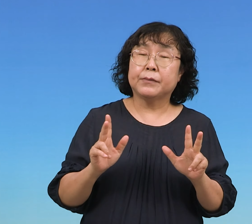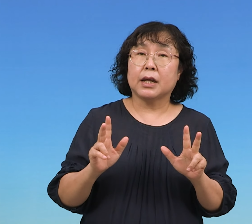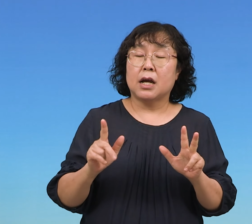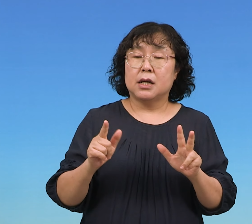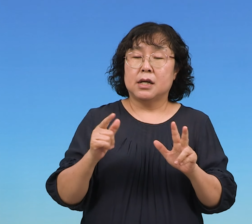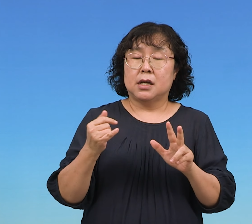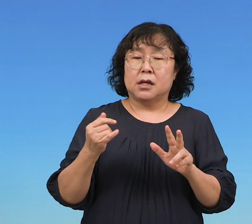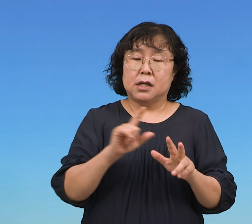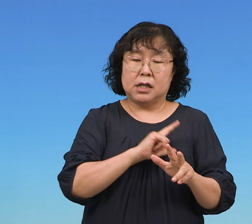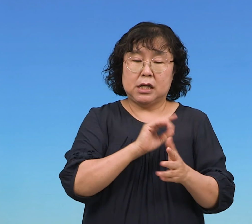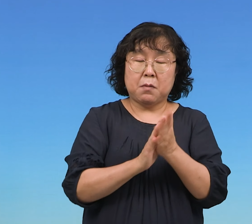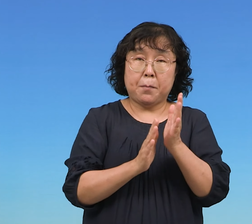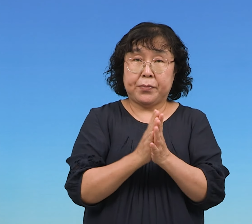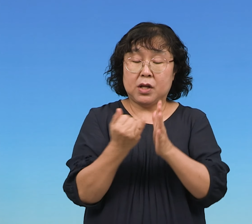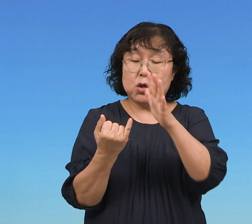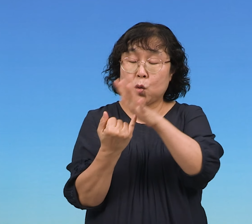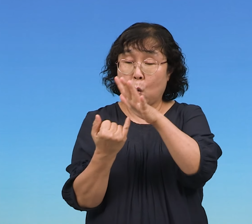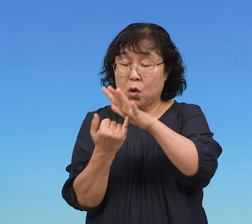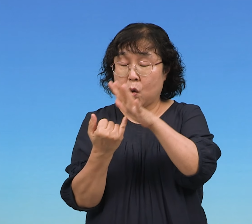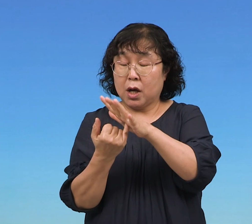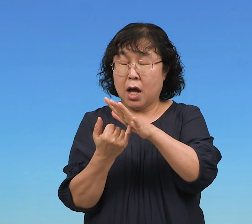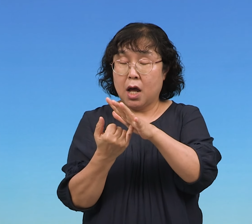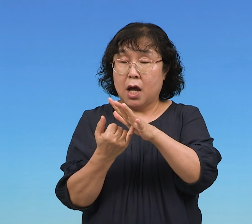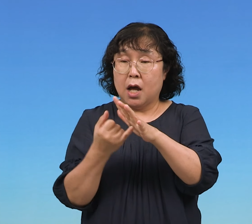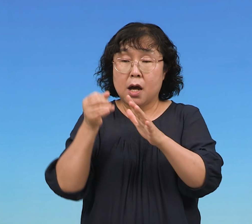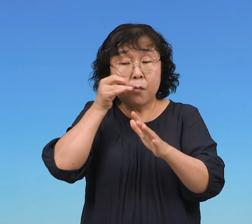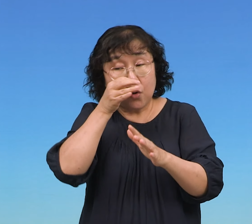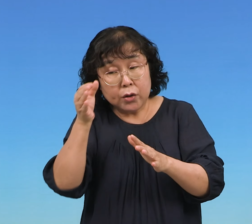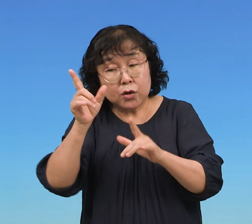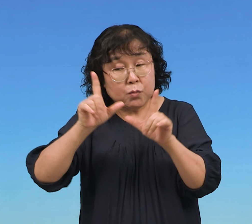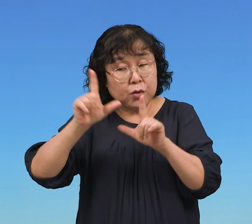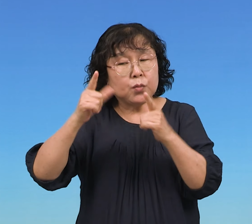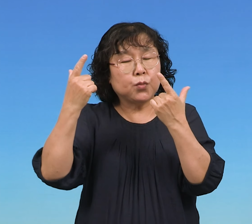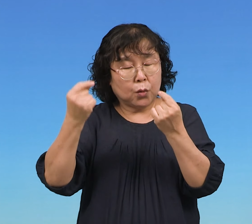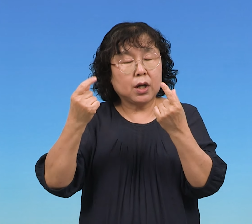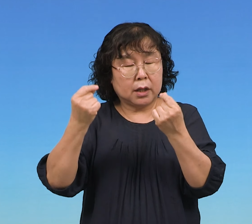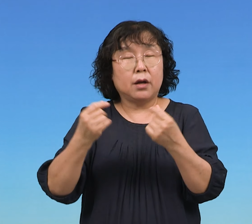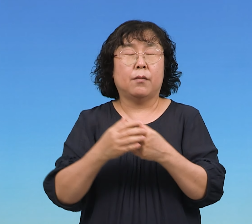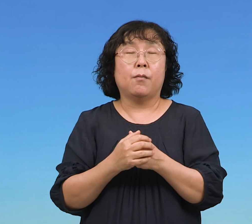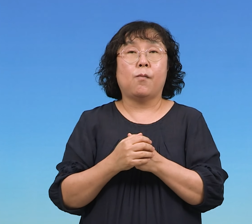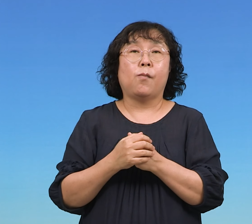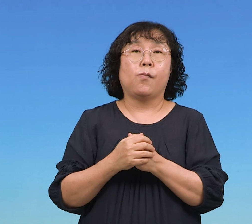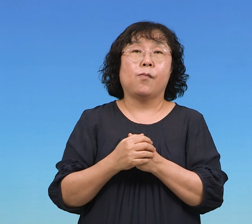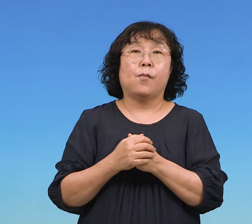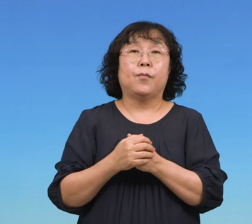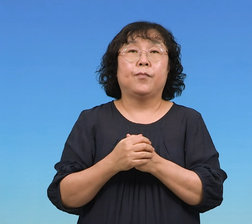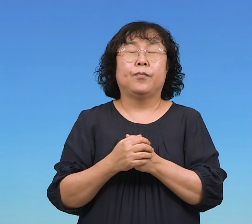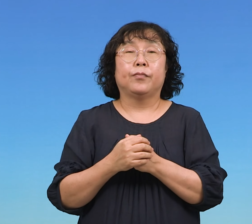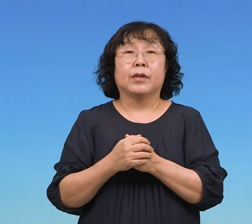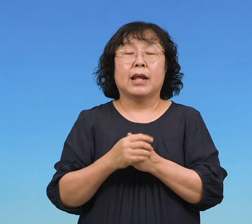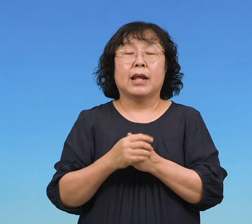지금 무명의 소녀가 보여주는 모습이 바로 그거 아닙니까? 그런 약탈하는 것들을